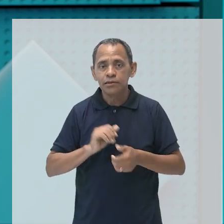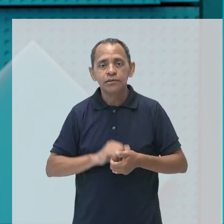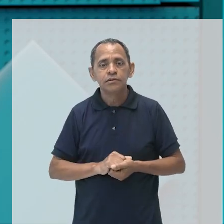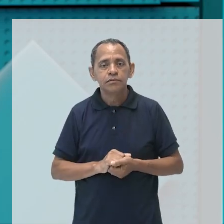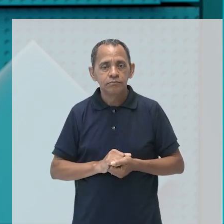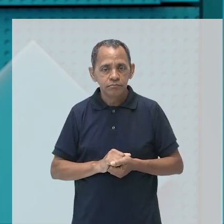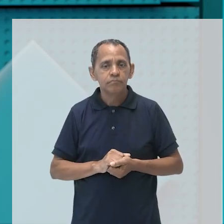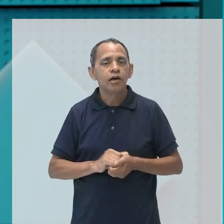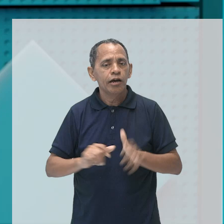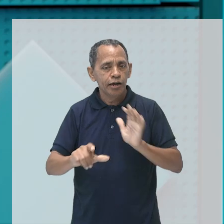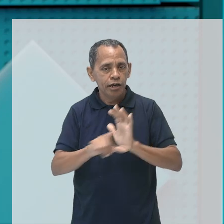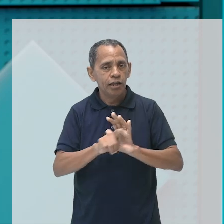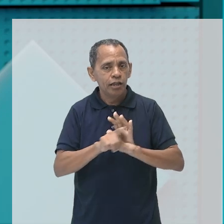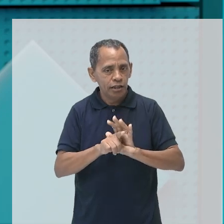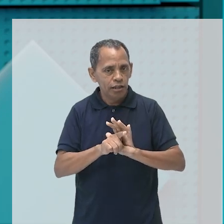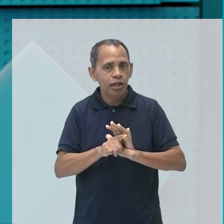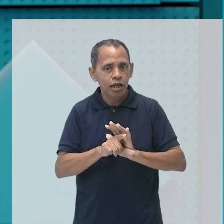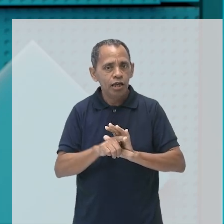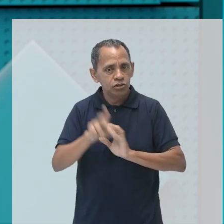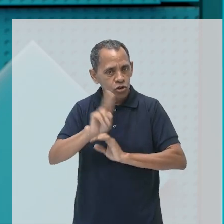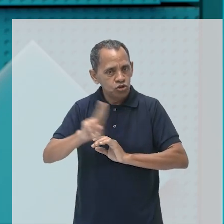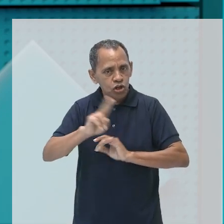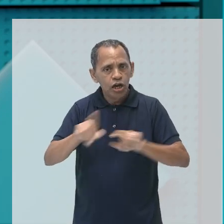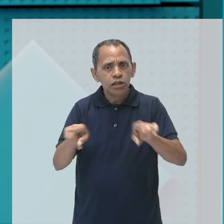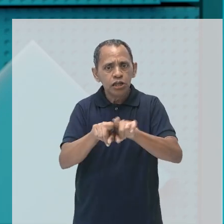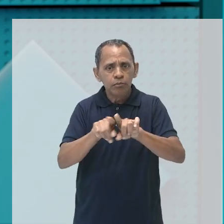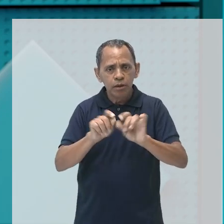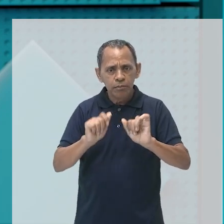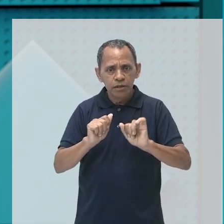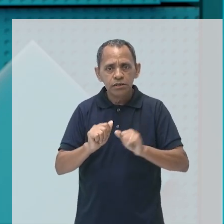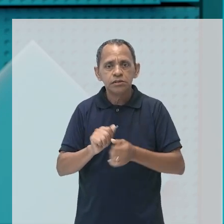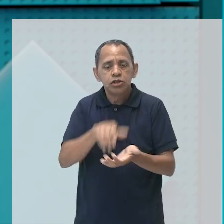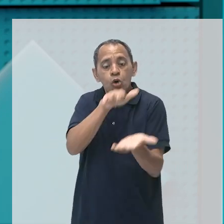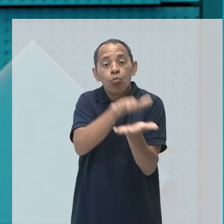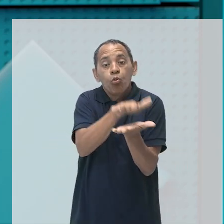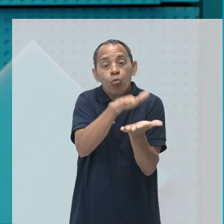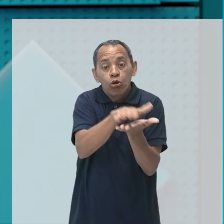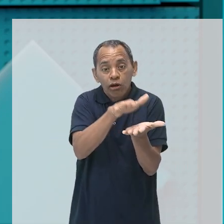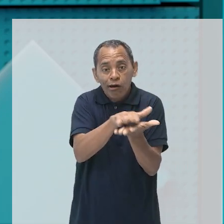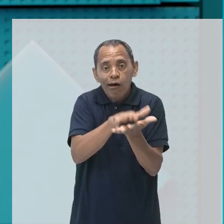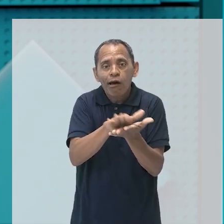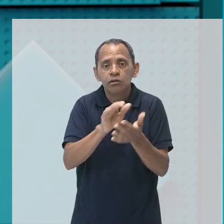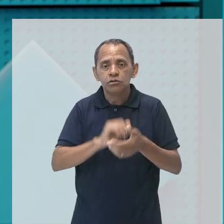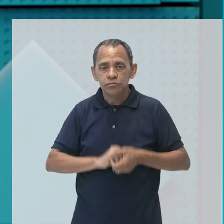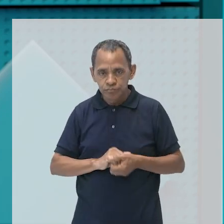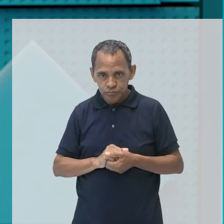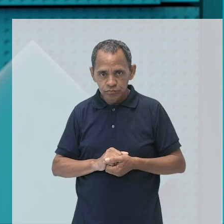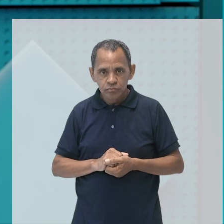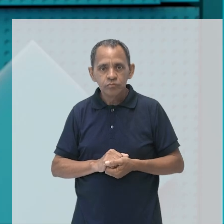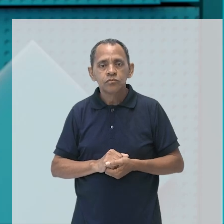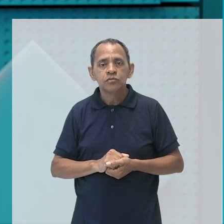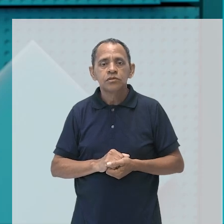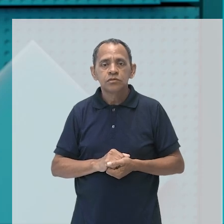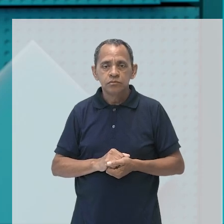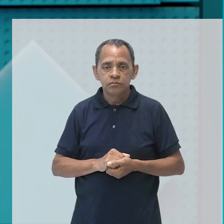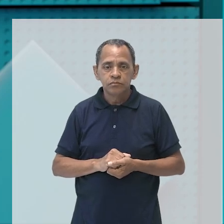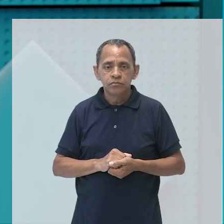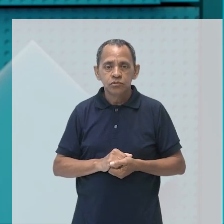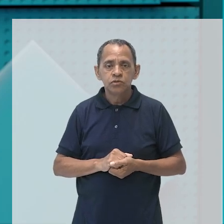seja eficaz, ela precisa ser também publicada. Esse é o processo resumido de como nasce uma lei.